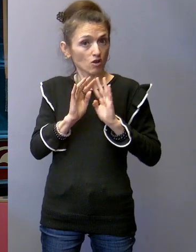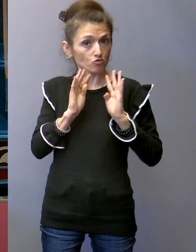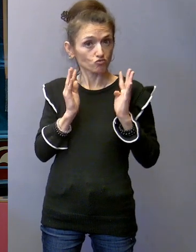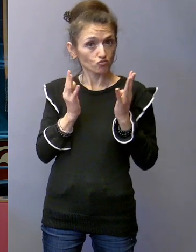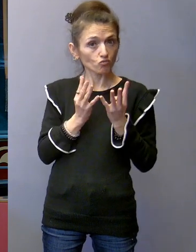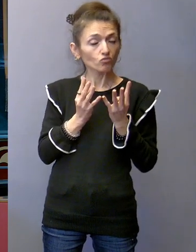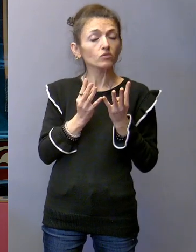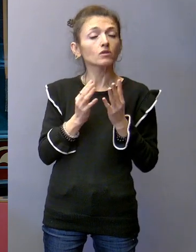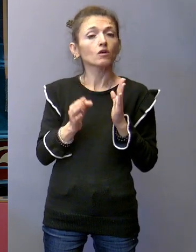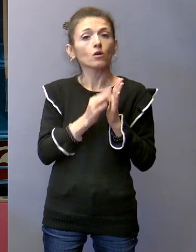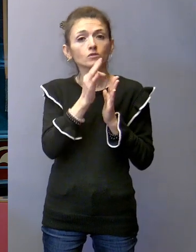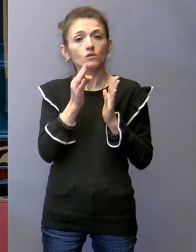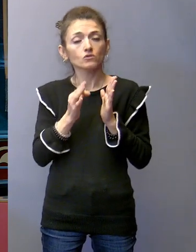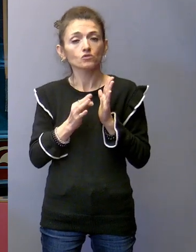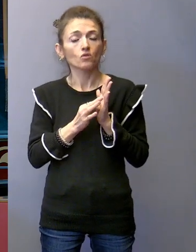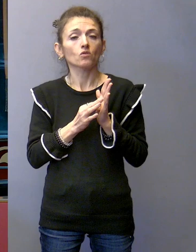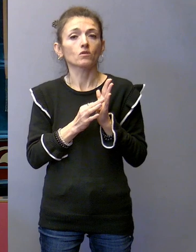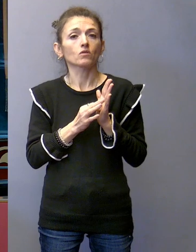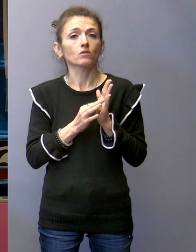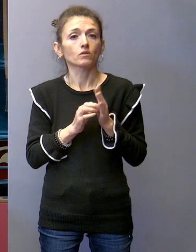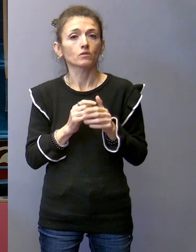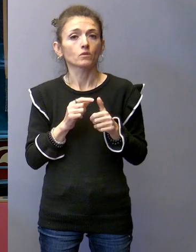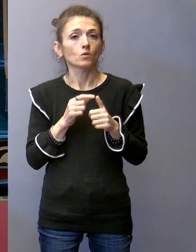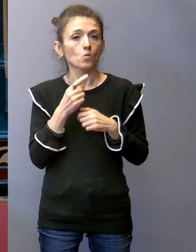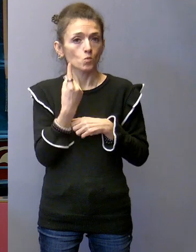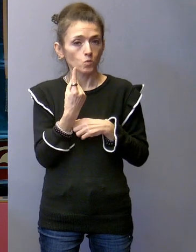della giunta l'ordine del giorno 1